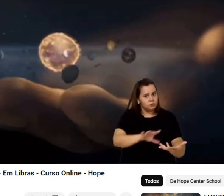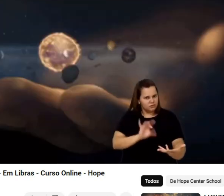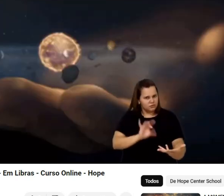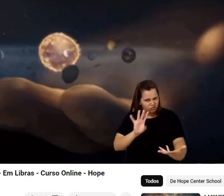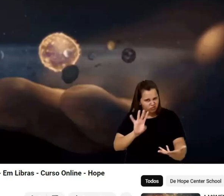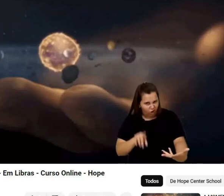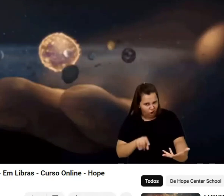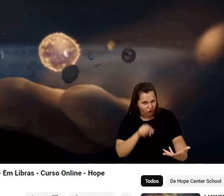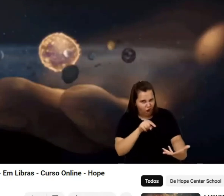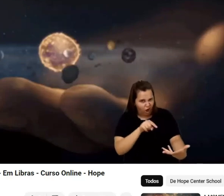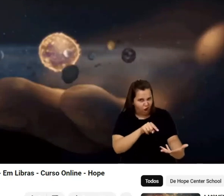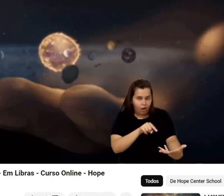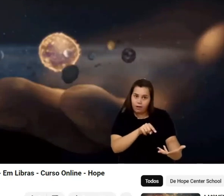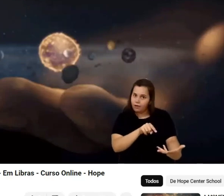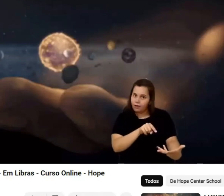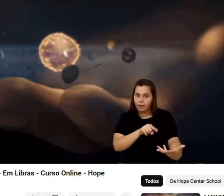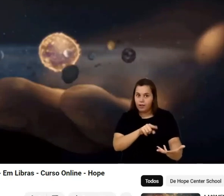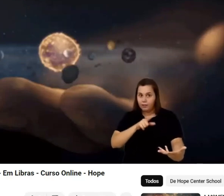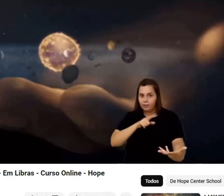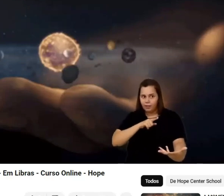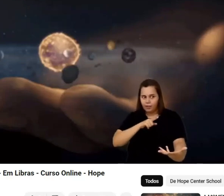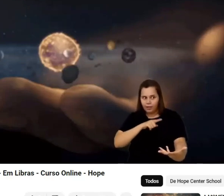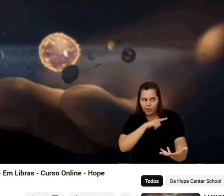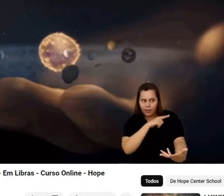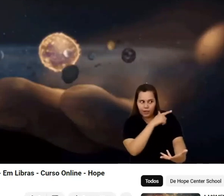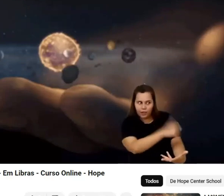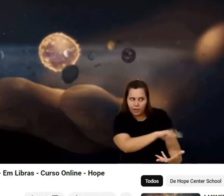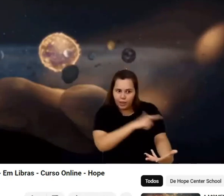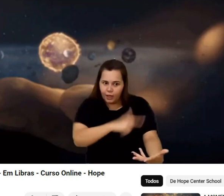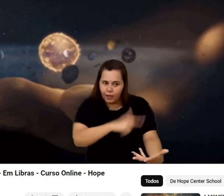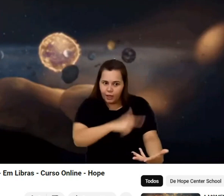ele vê os outros planetas também.